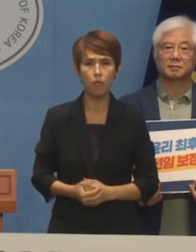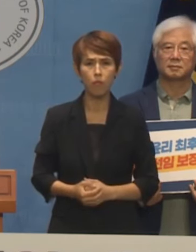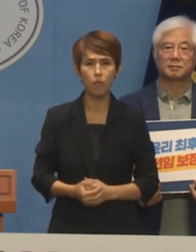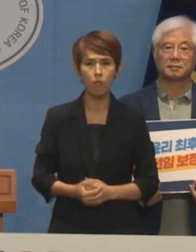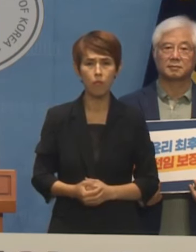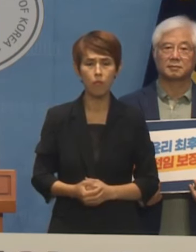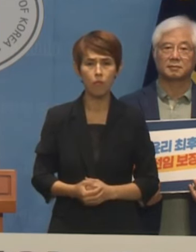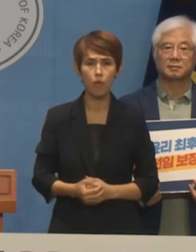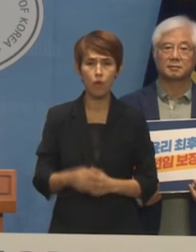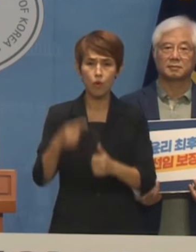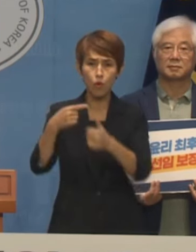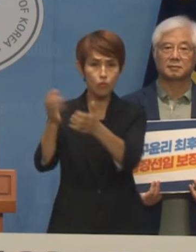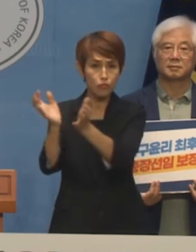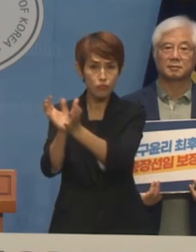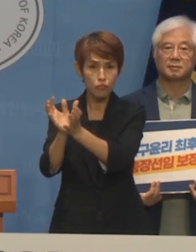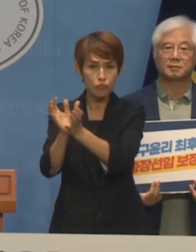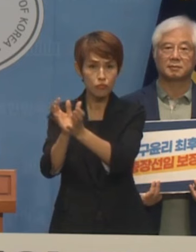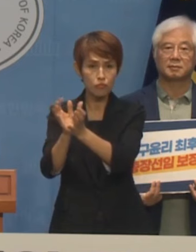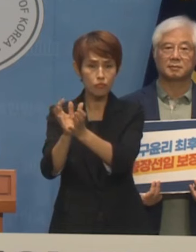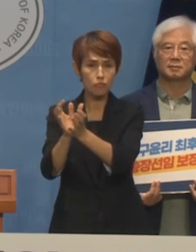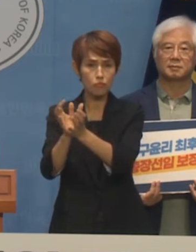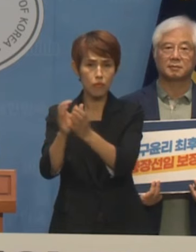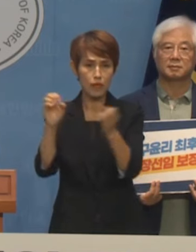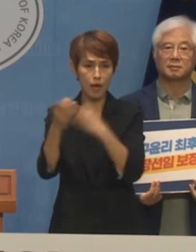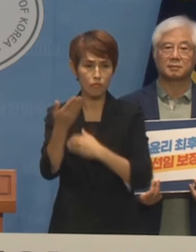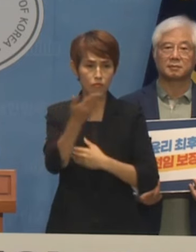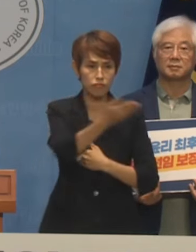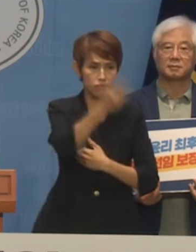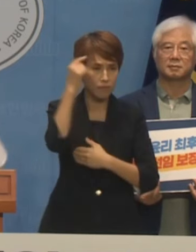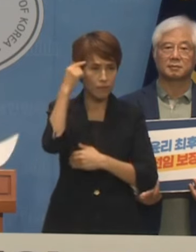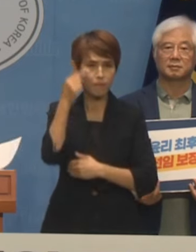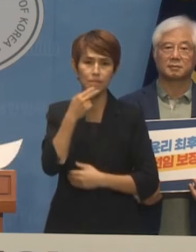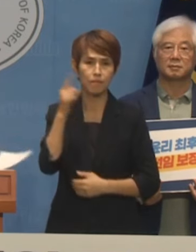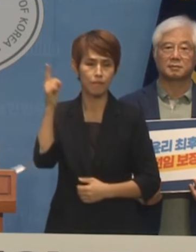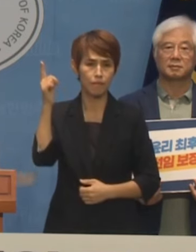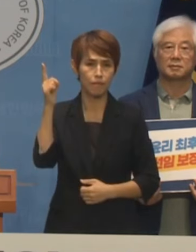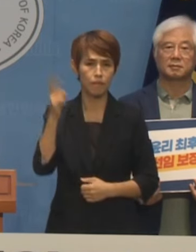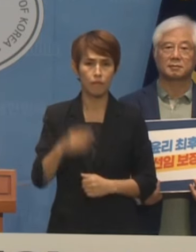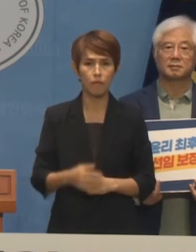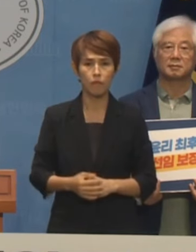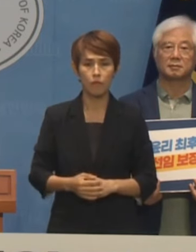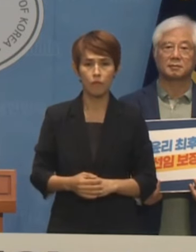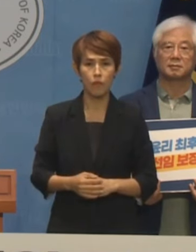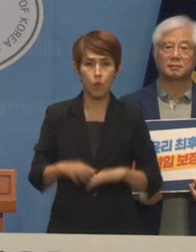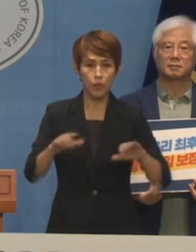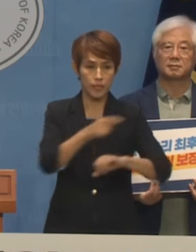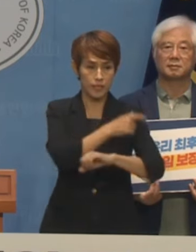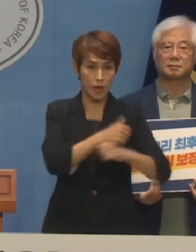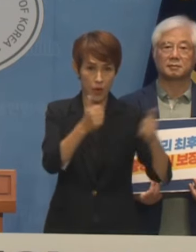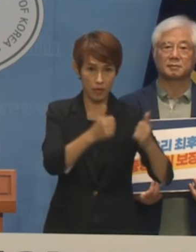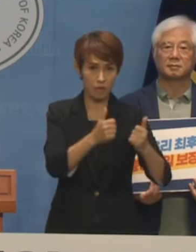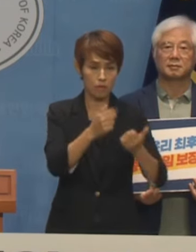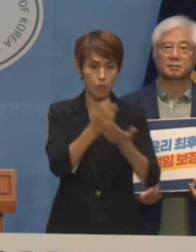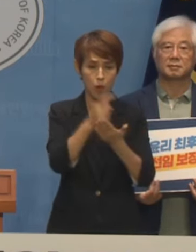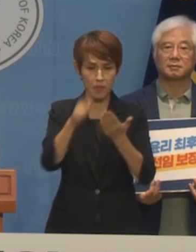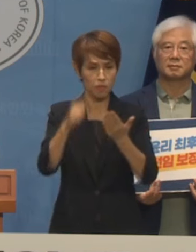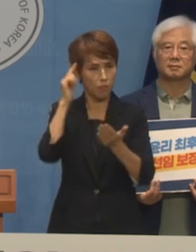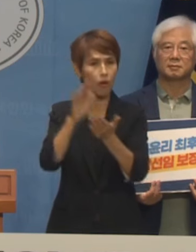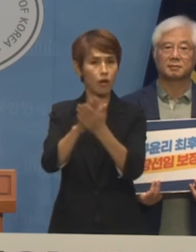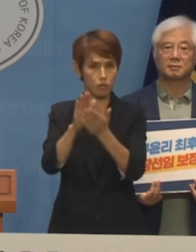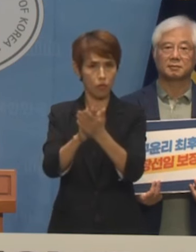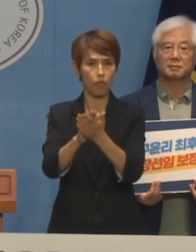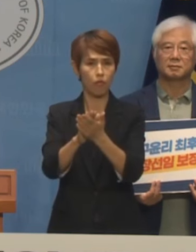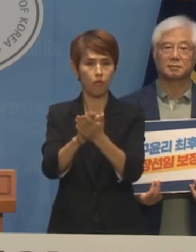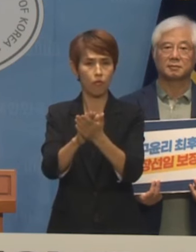따르면 교육부는 이에 대한 답변을 보낼 계획이 없고 오늘 이사회는 법인의 자체적인 판단 아래